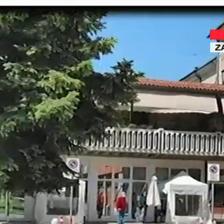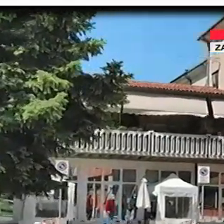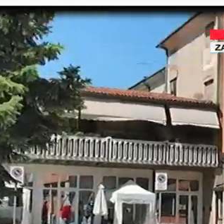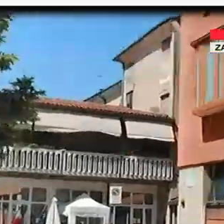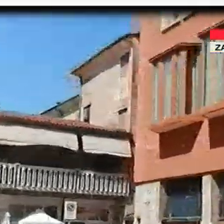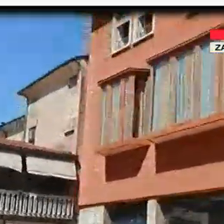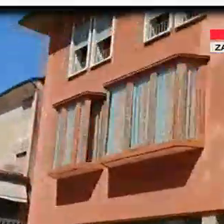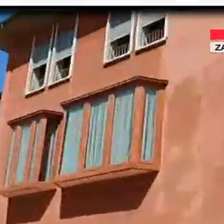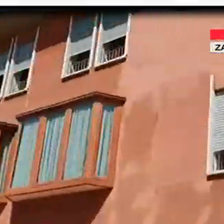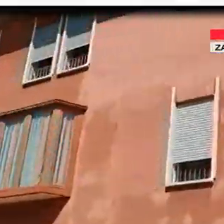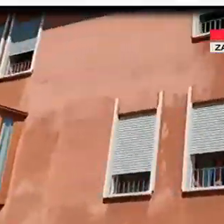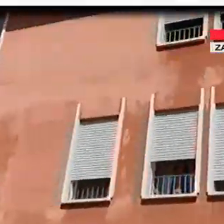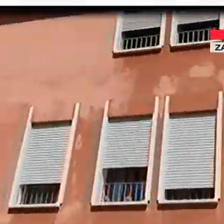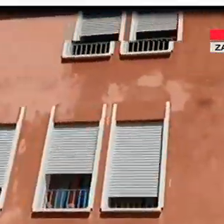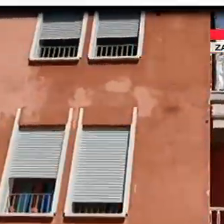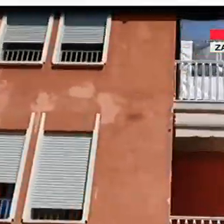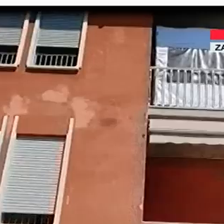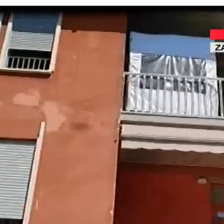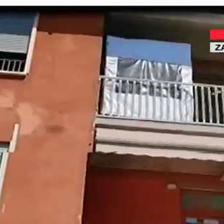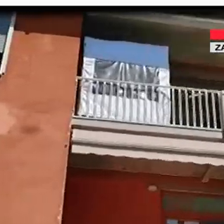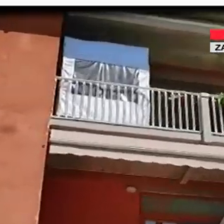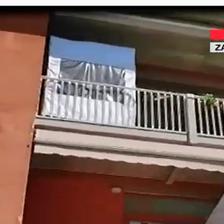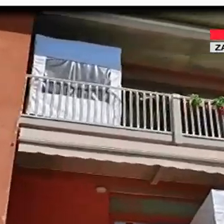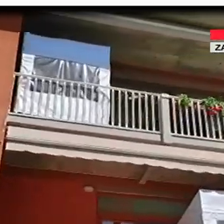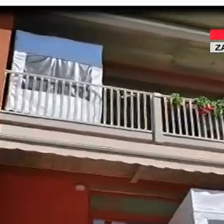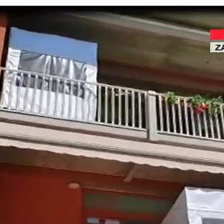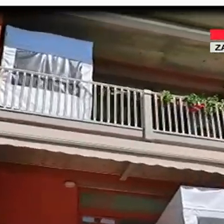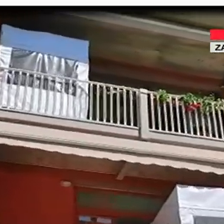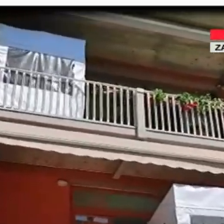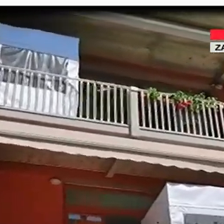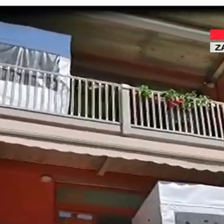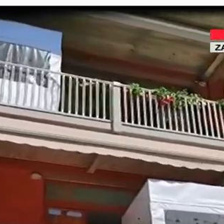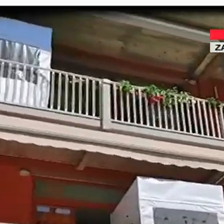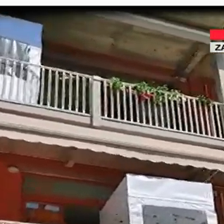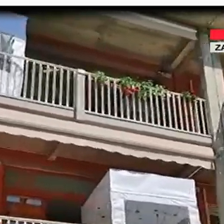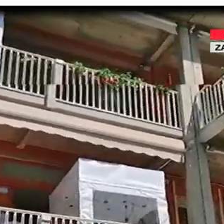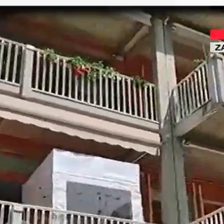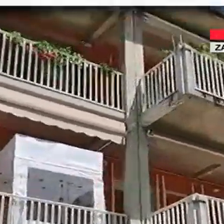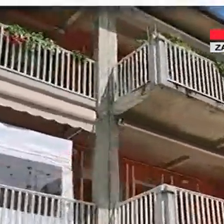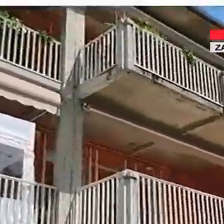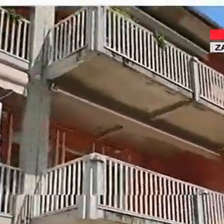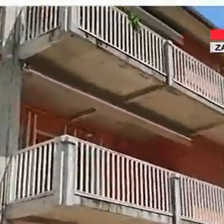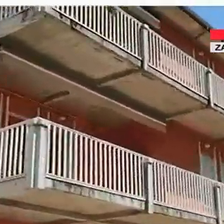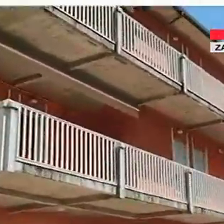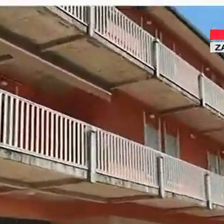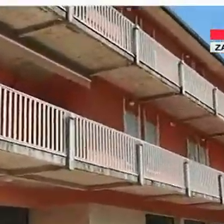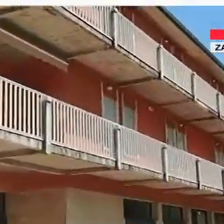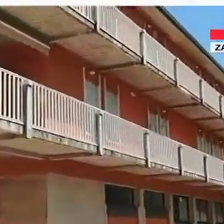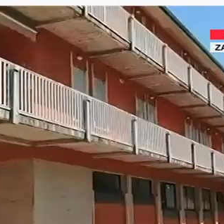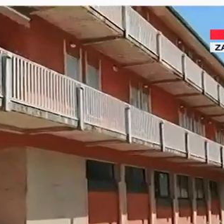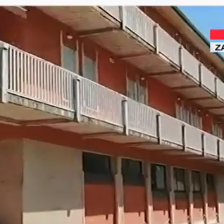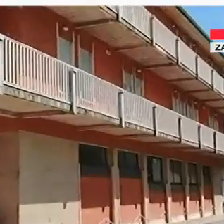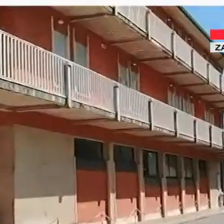e abbiamo sentito la sorella che ne ha ben 84, Maria Pia, che era contenta di finalmente poter almeno vedere